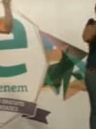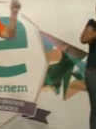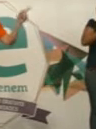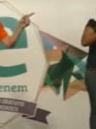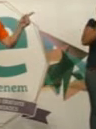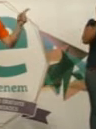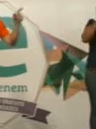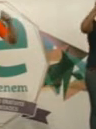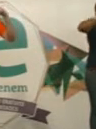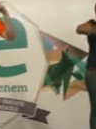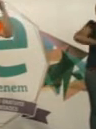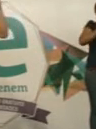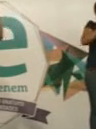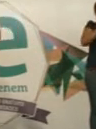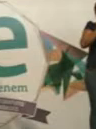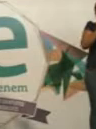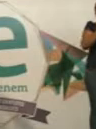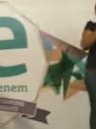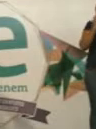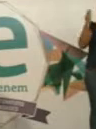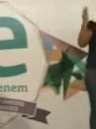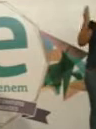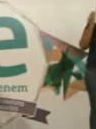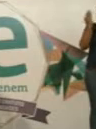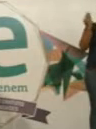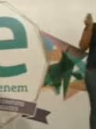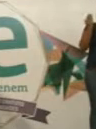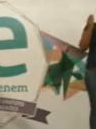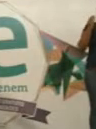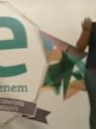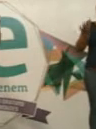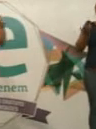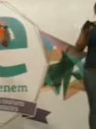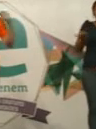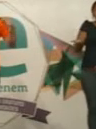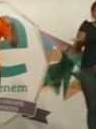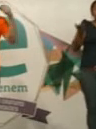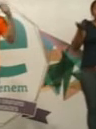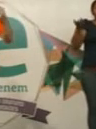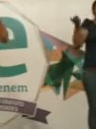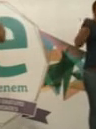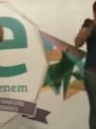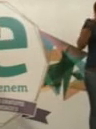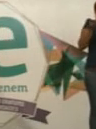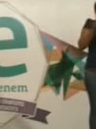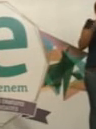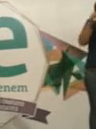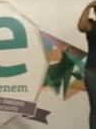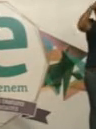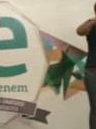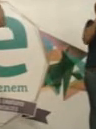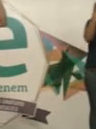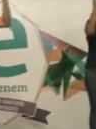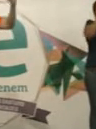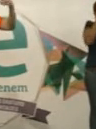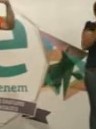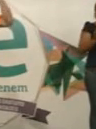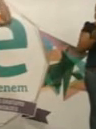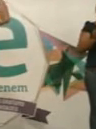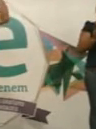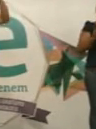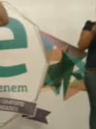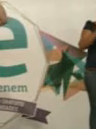em 50, houve grande debate sobre a Copa. Será que é interessante para o Brasil, com questões de